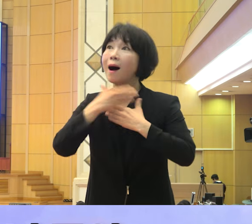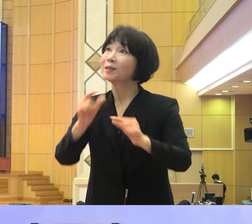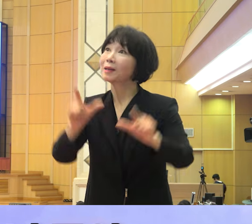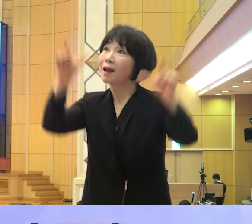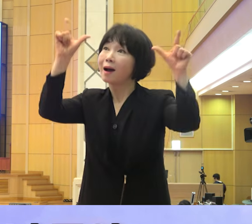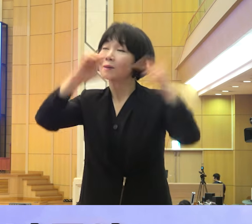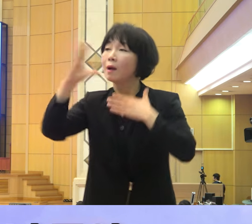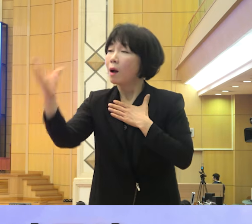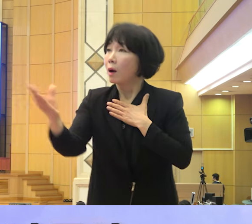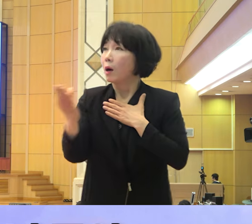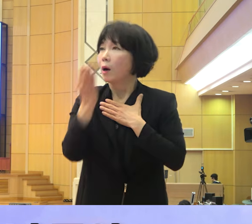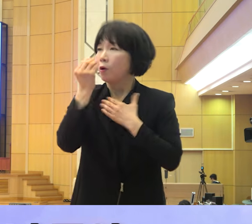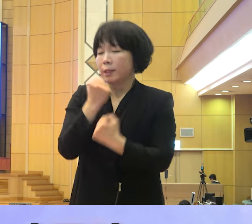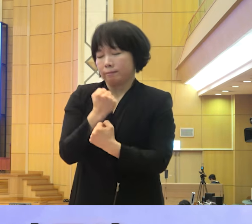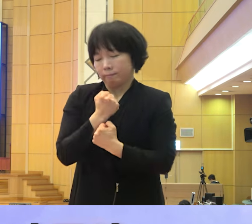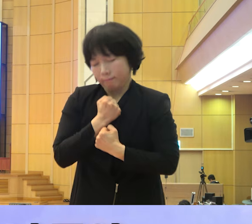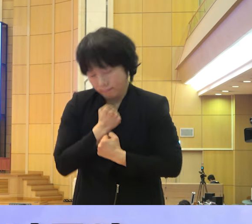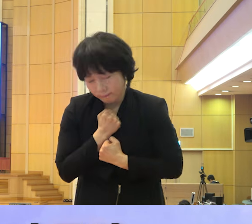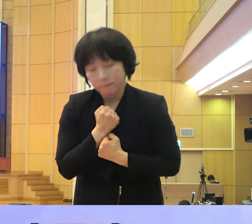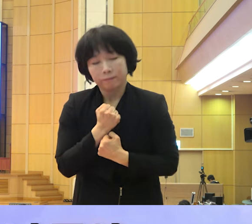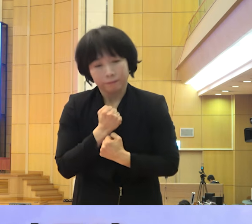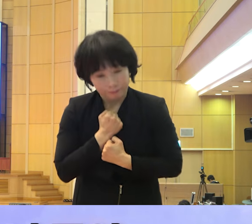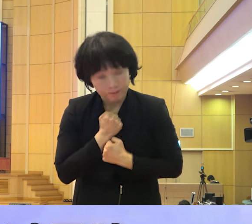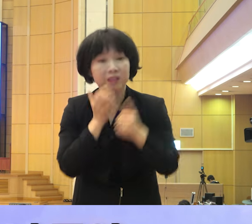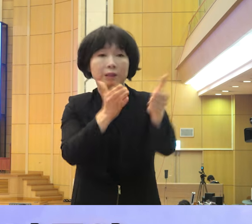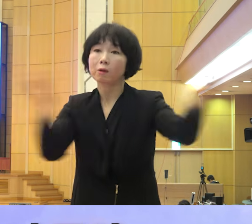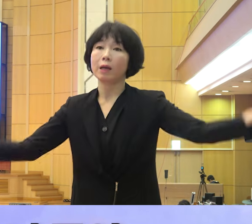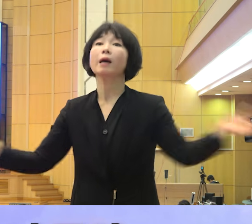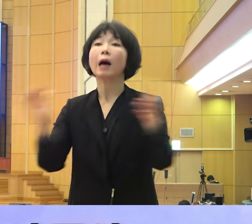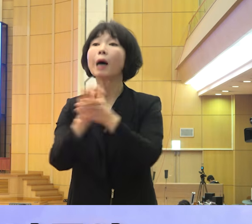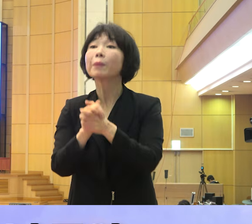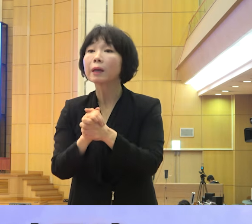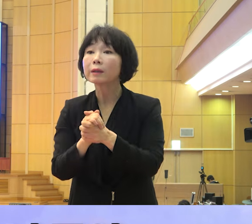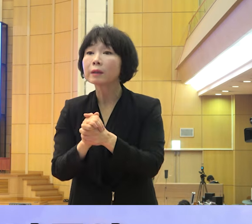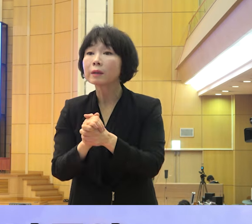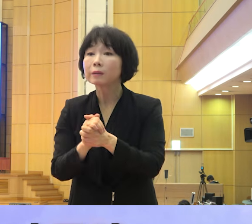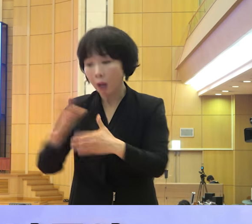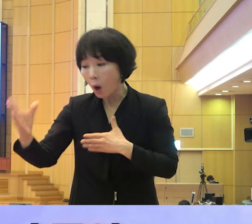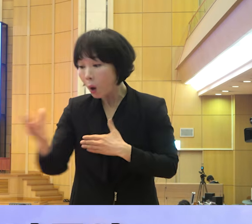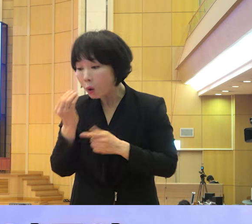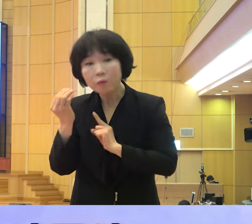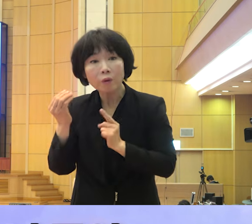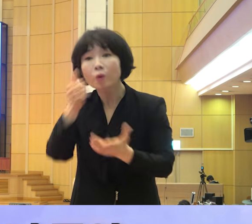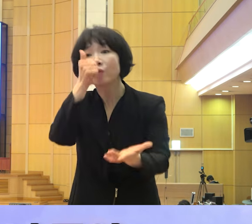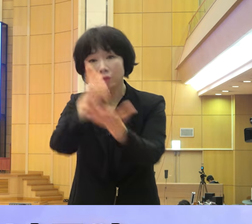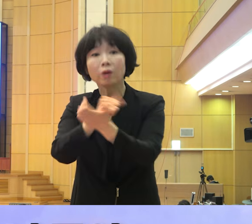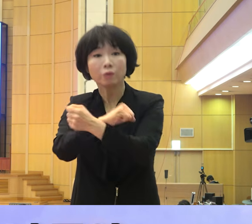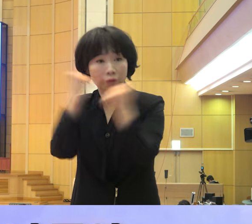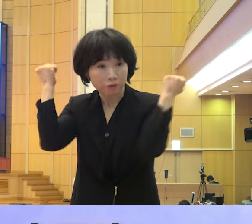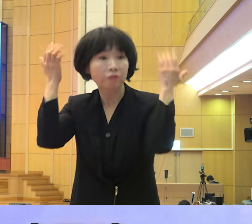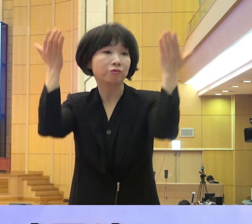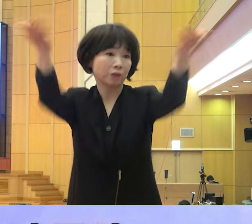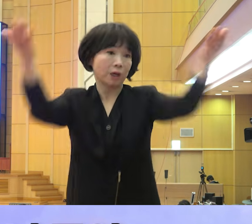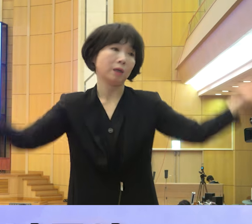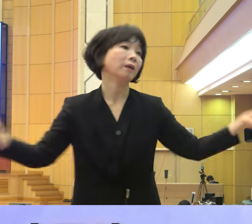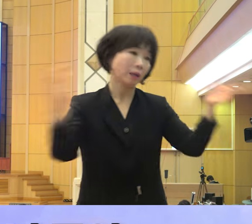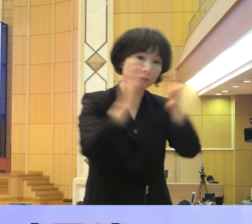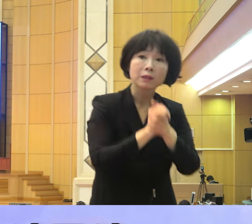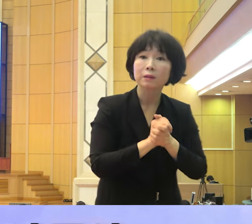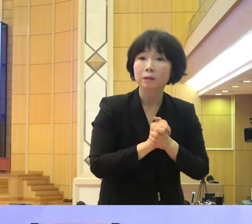지켜라? 거룩히 지키란 말은, 거룩이란 말은 뭐냐? 죄사함 받았다는 뜻이에요. 디모데 4장 5절에